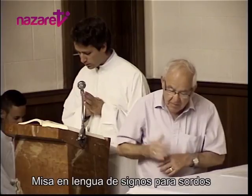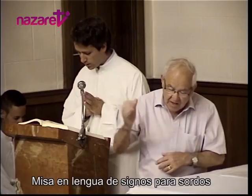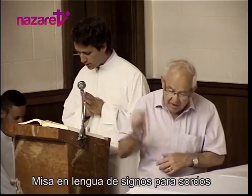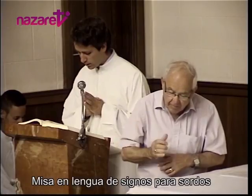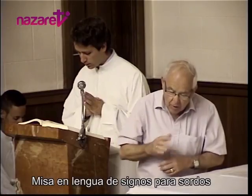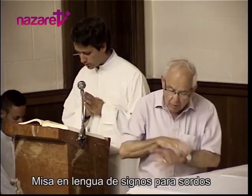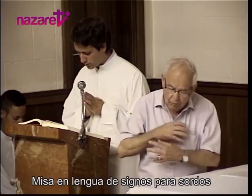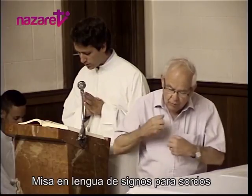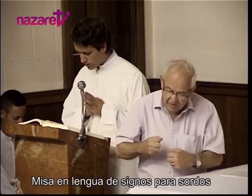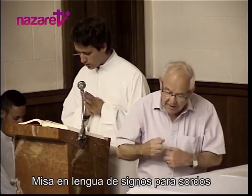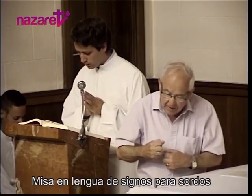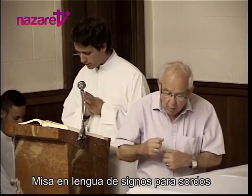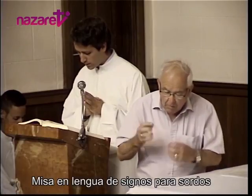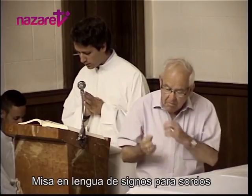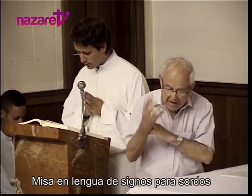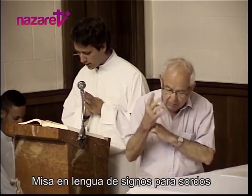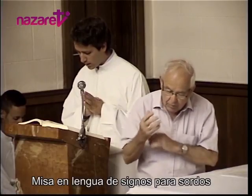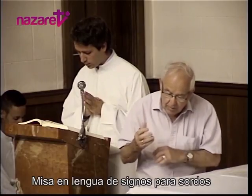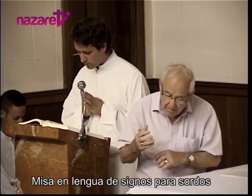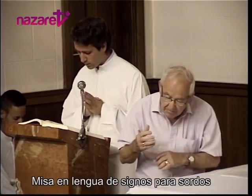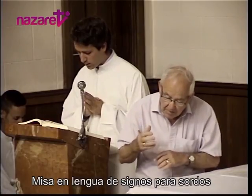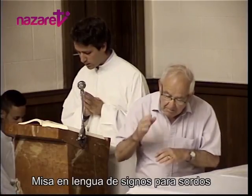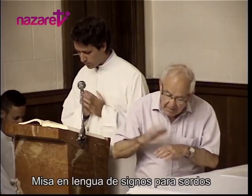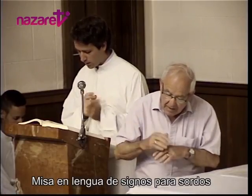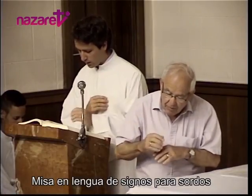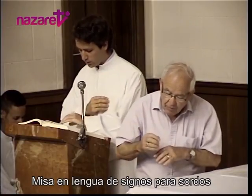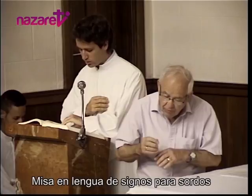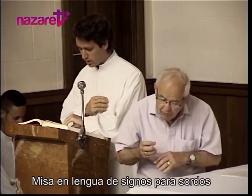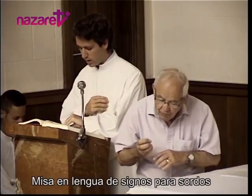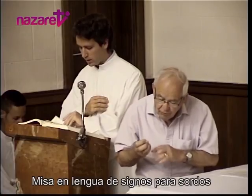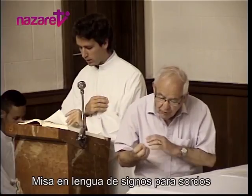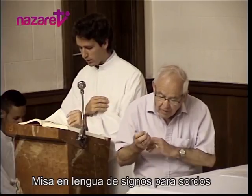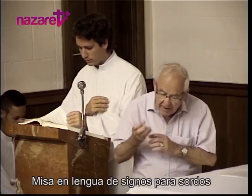de lejos, confesando que eran huéspedes y peregrinos en la tierra.